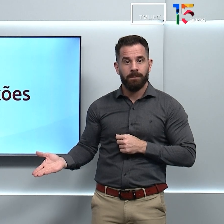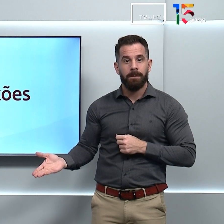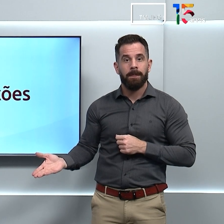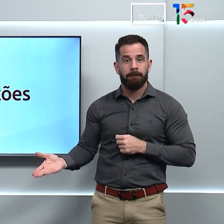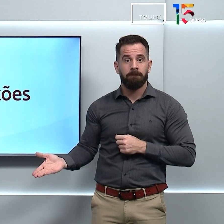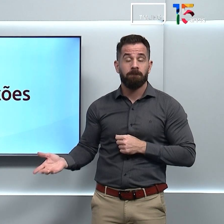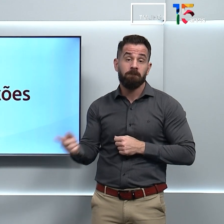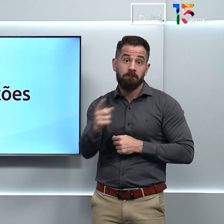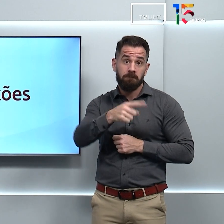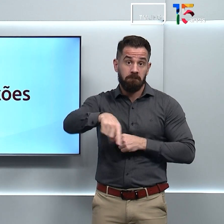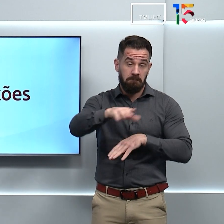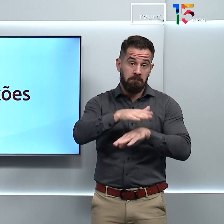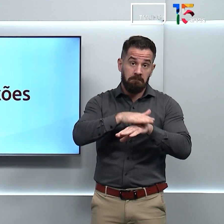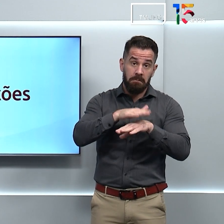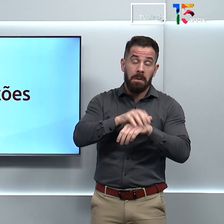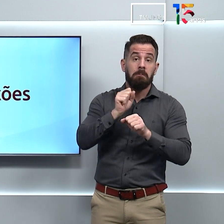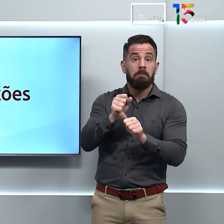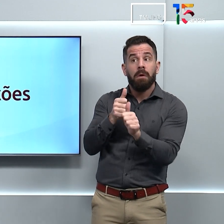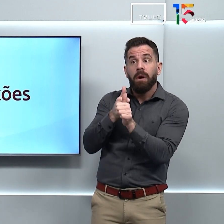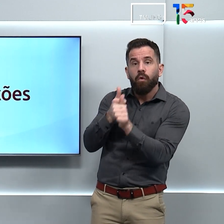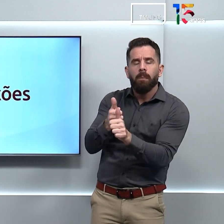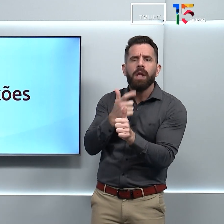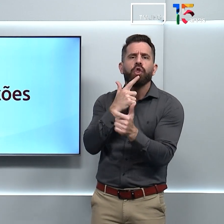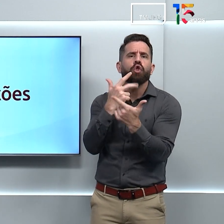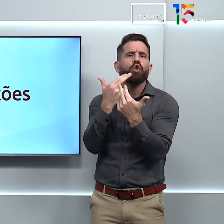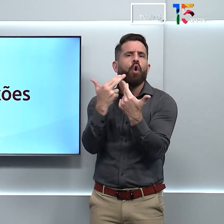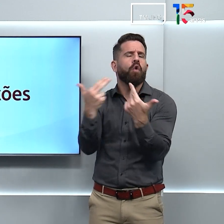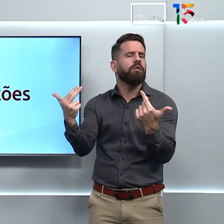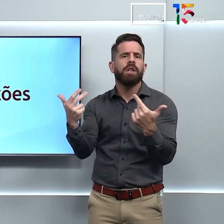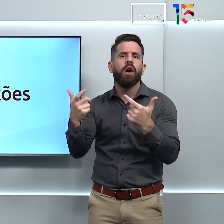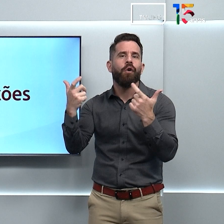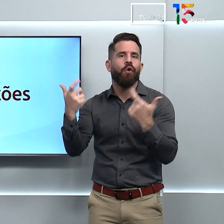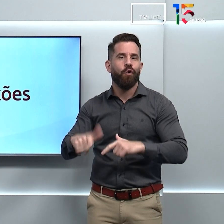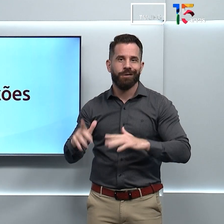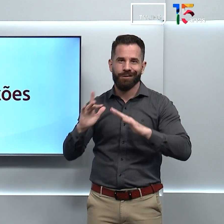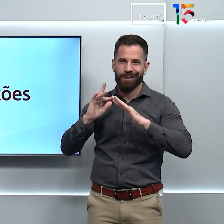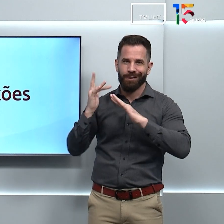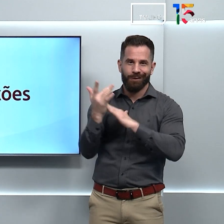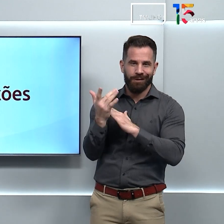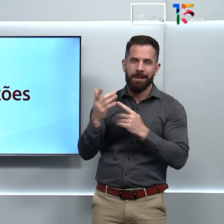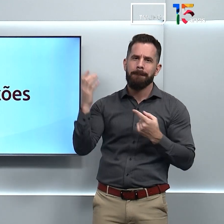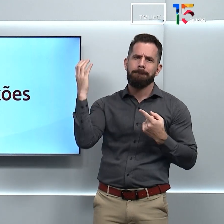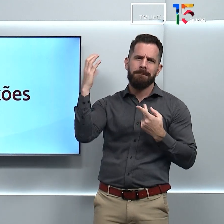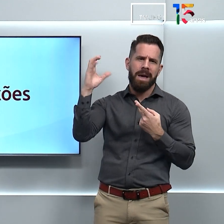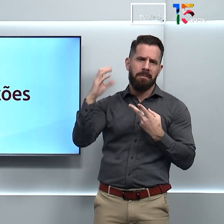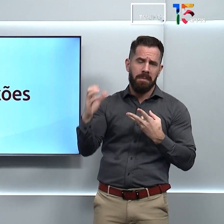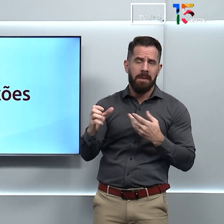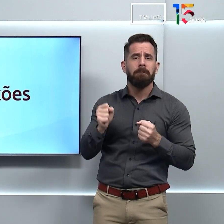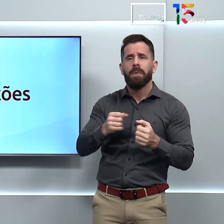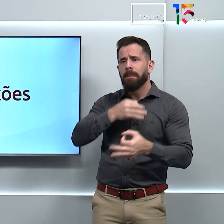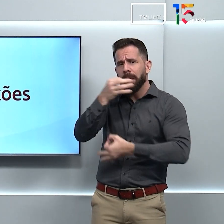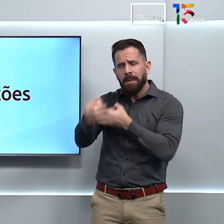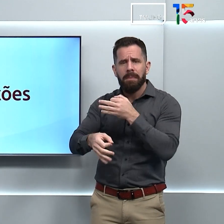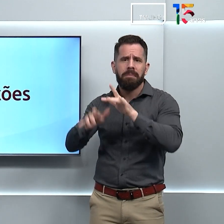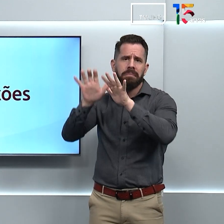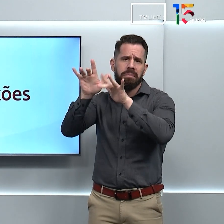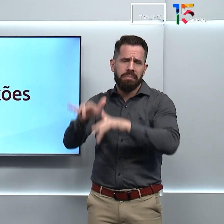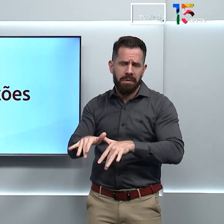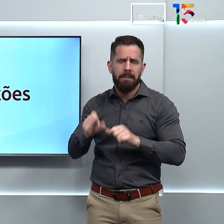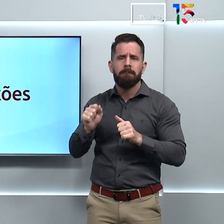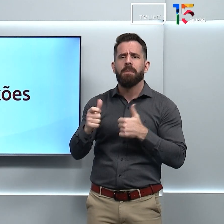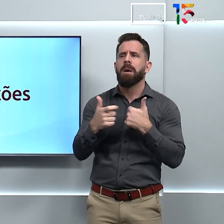629-9181-1406. Você também pode acompanhar todas as novidades da TV UFG, também nos mandar mensagem, curtir o nosso